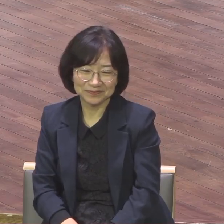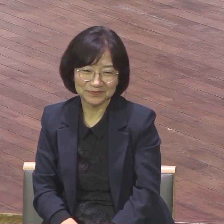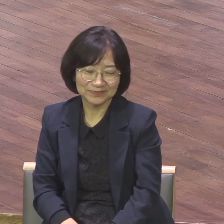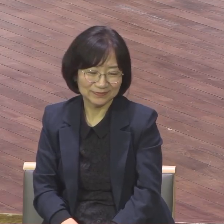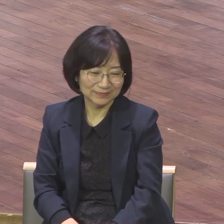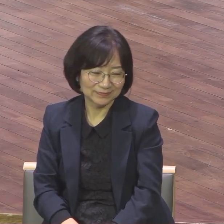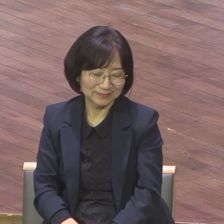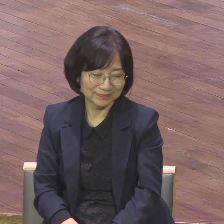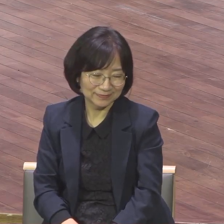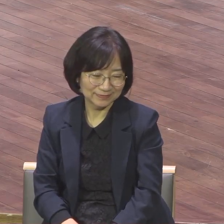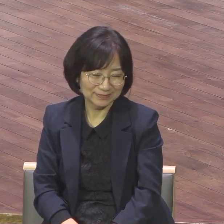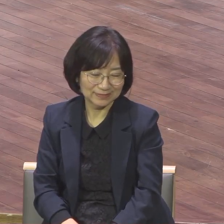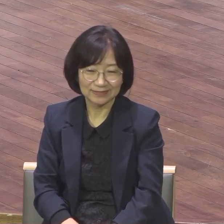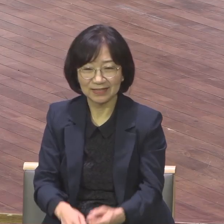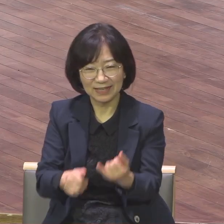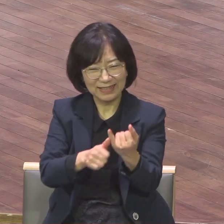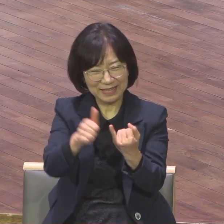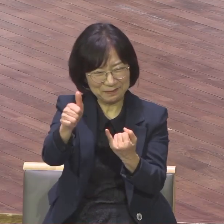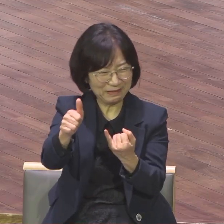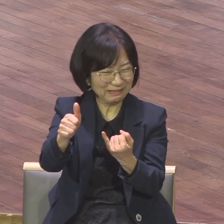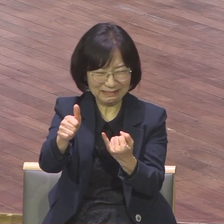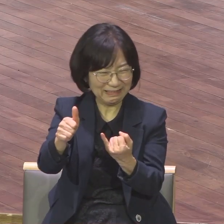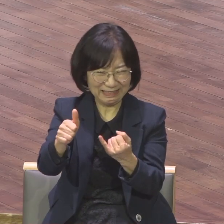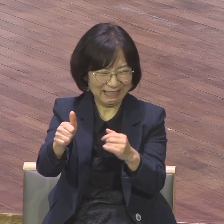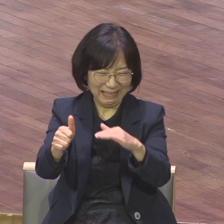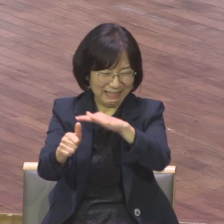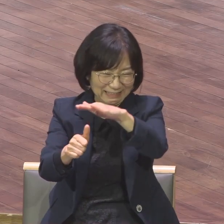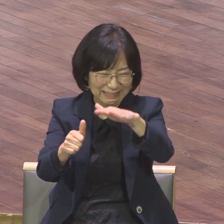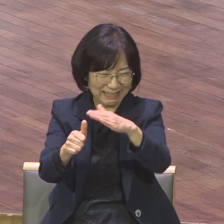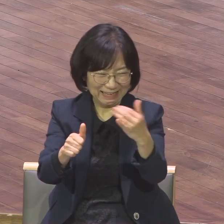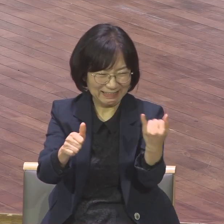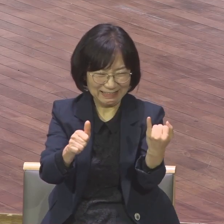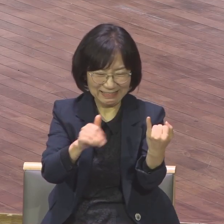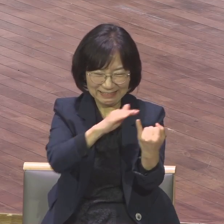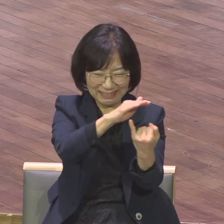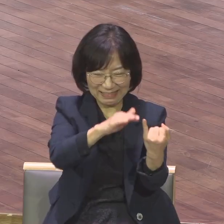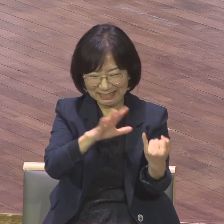남편 아내는 뭐 거의 우상 없을 것 같고 자식 우상이 많아.